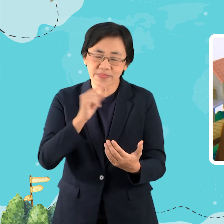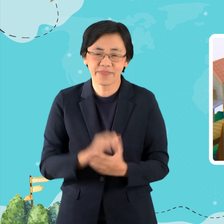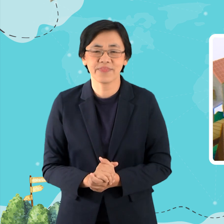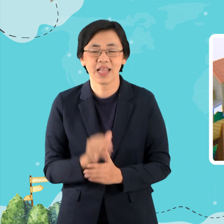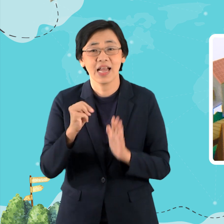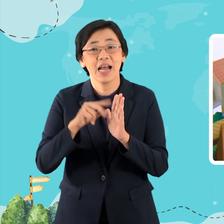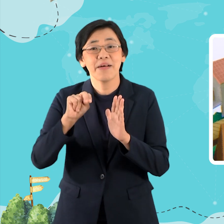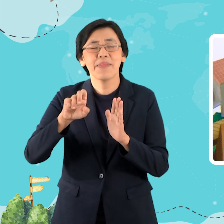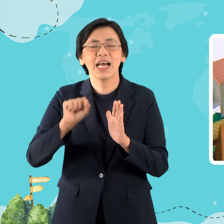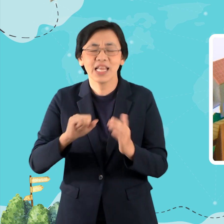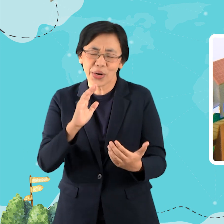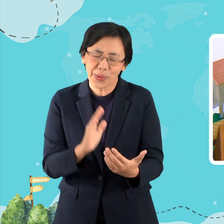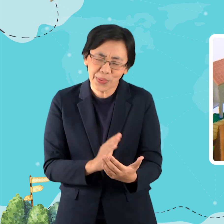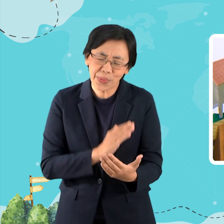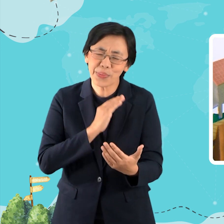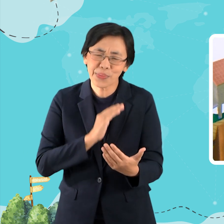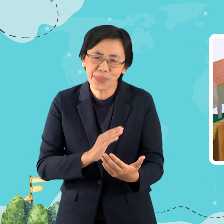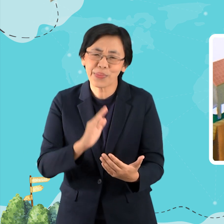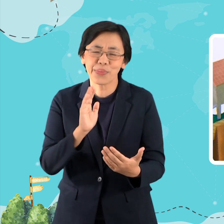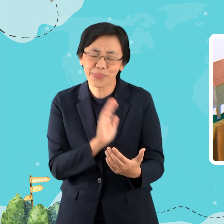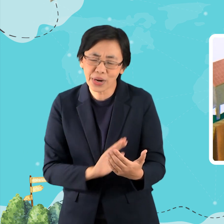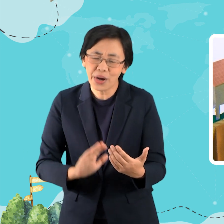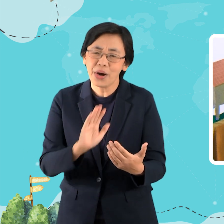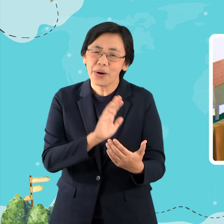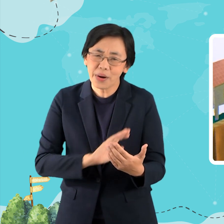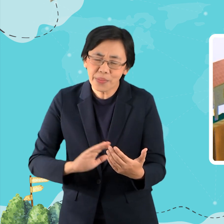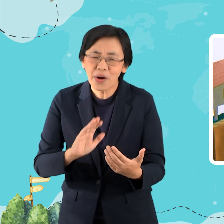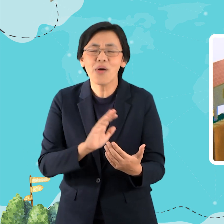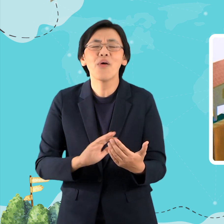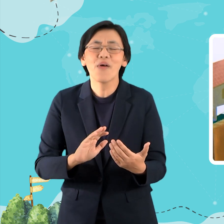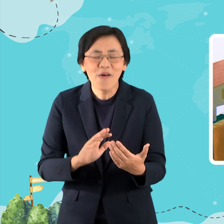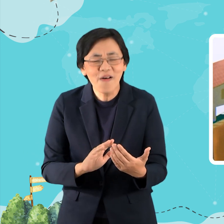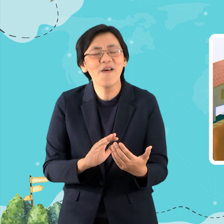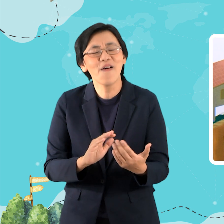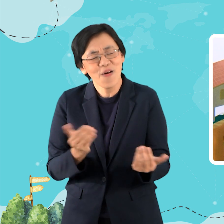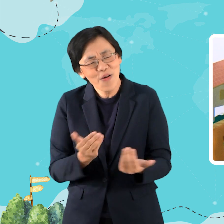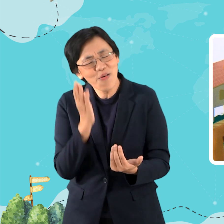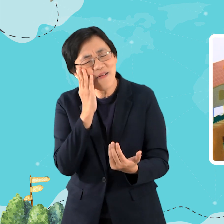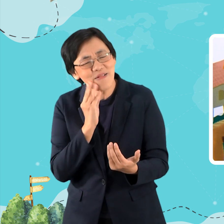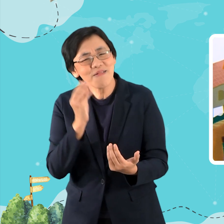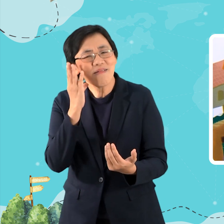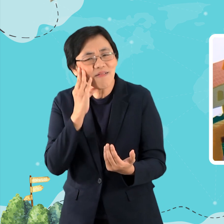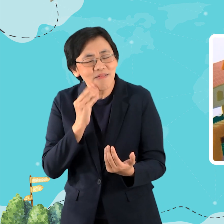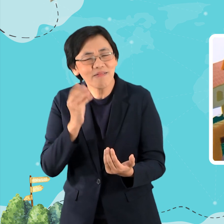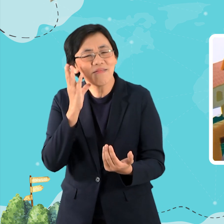อๆว่ามานิสมานิสเด็กน้อยแสนน่